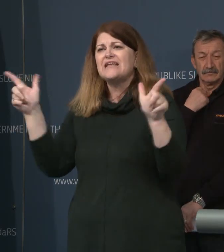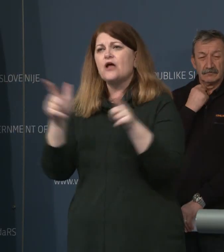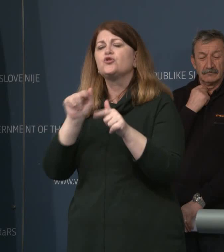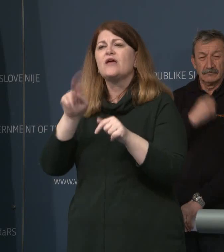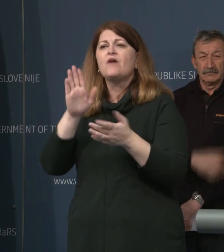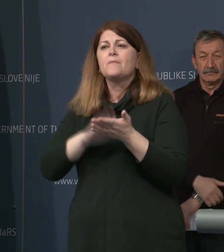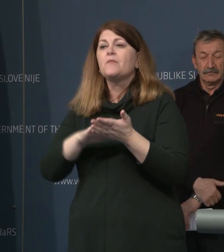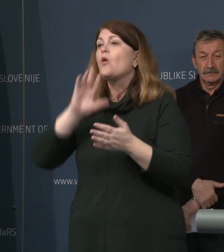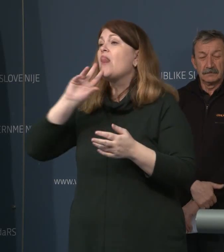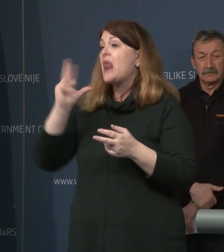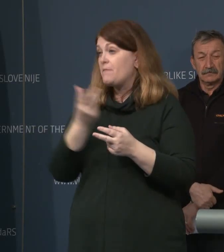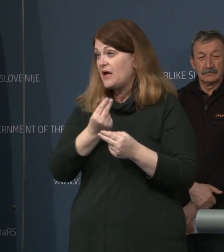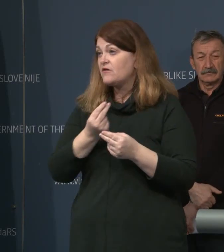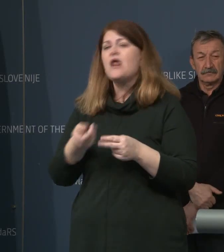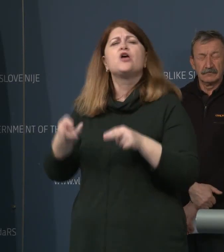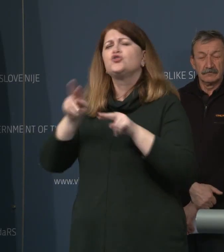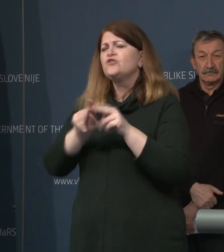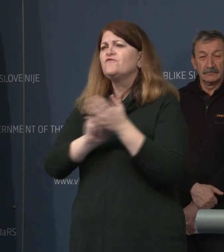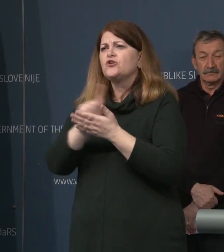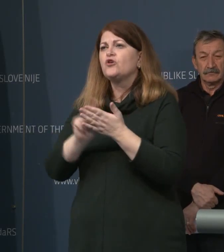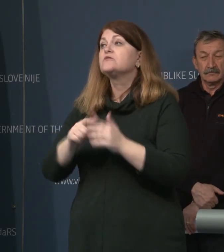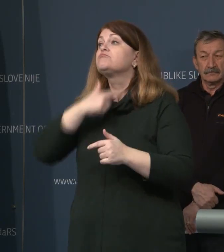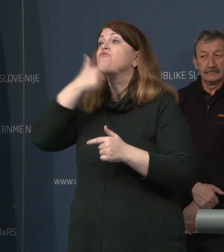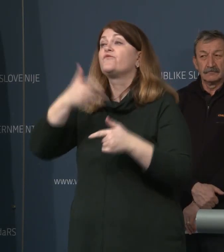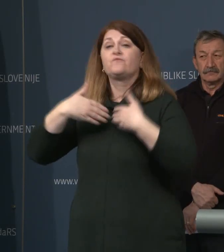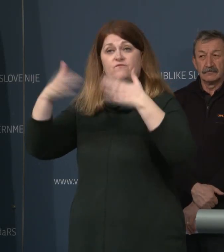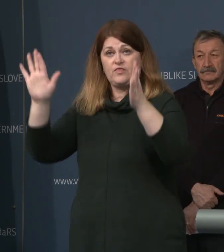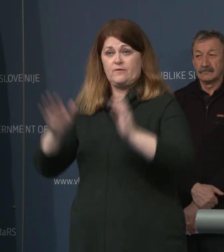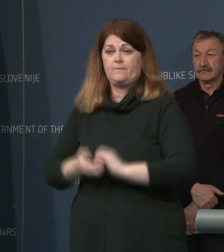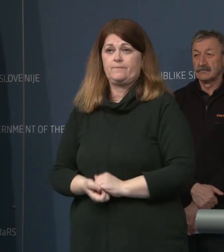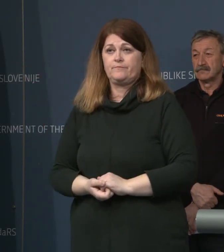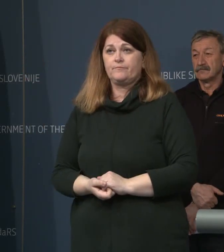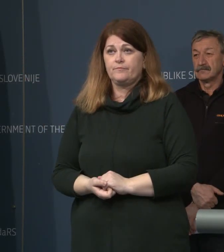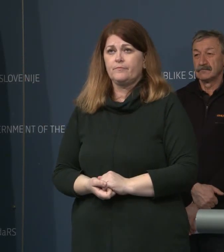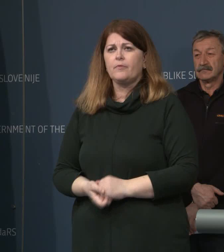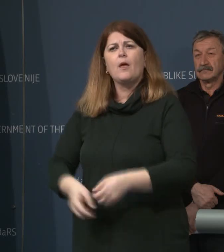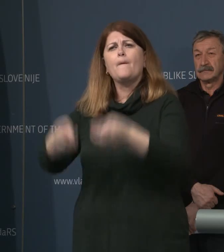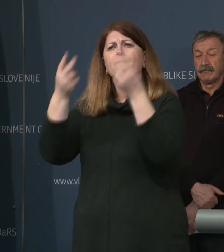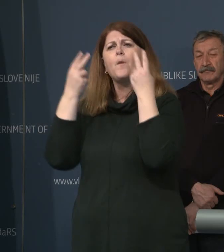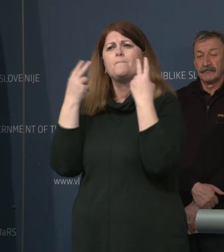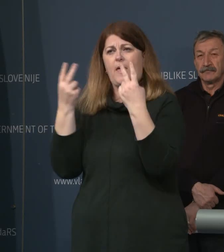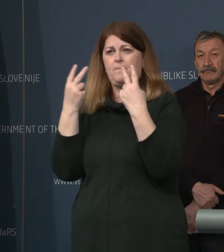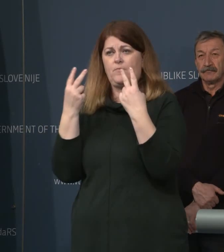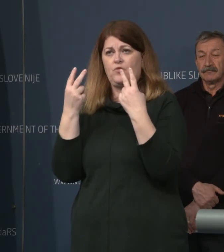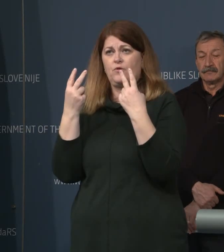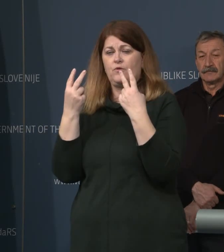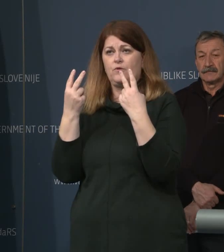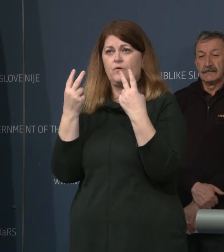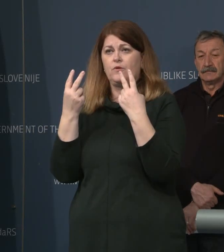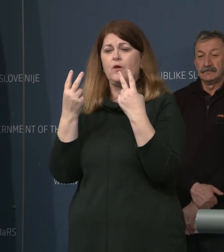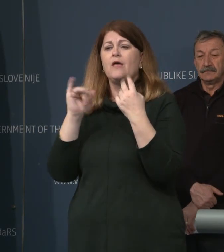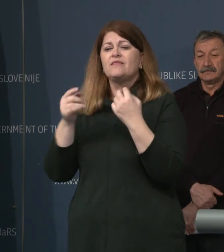naj v primeru lepega vremena čim več časa preživijo zunaj. Pomembno je seveda to,